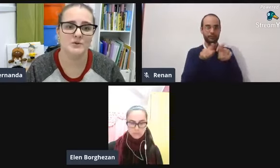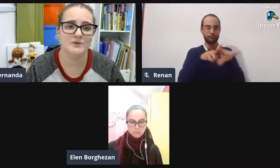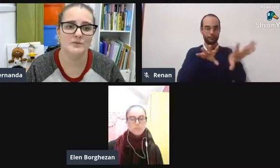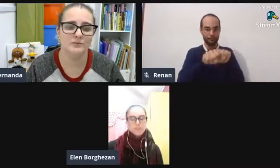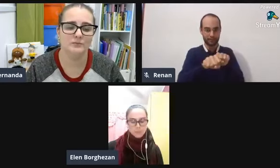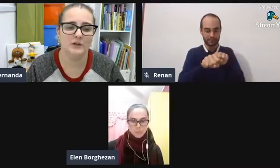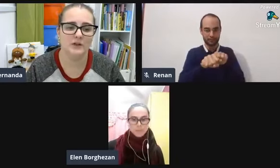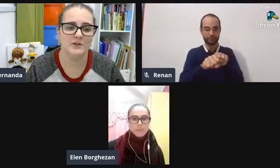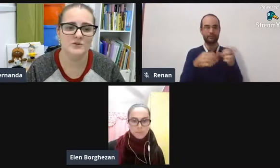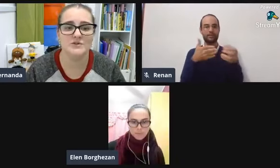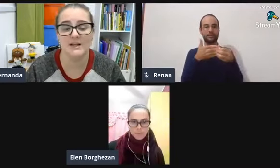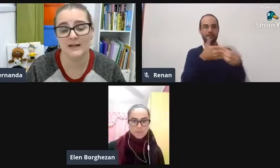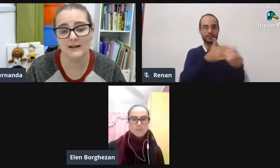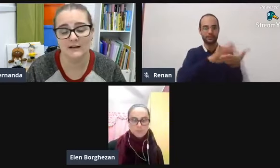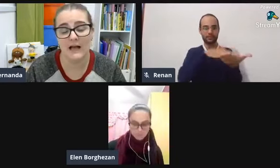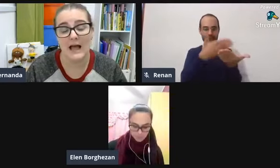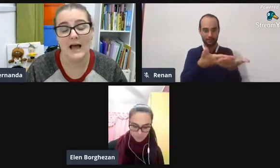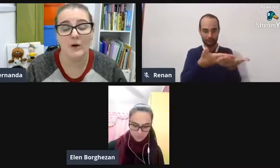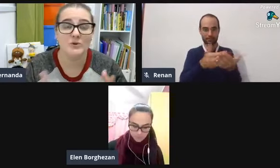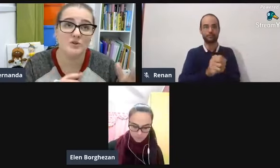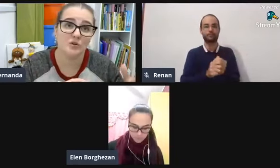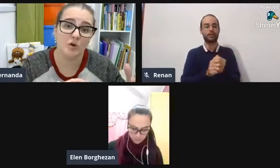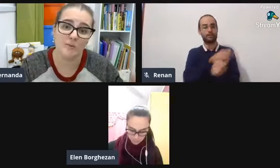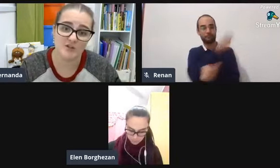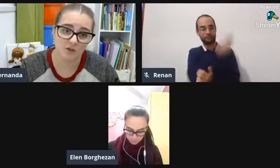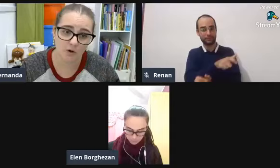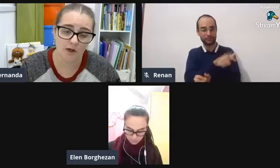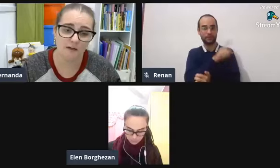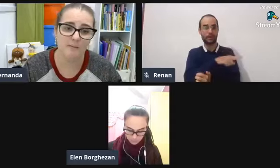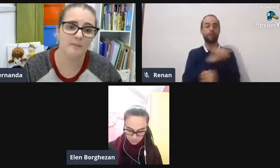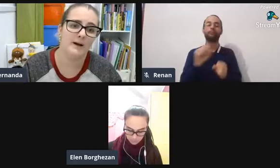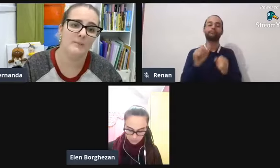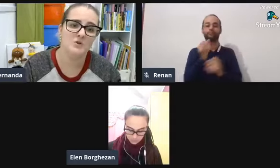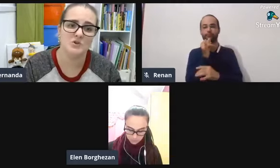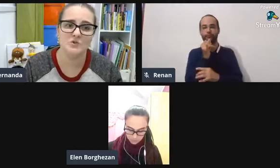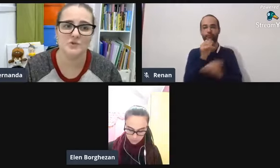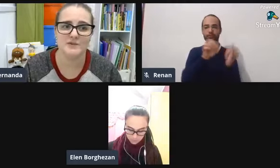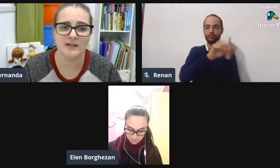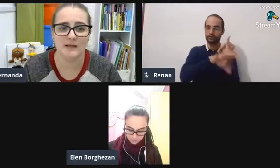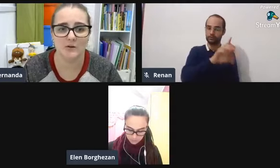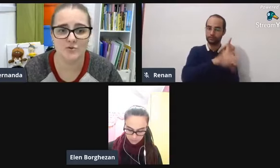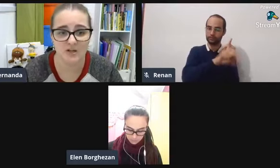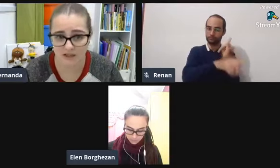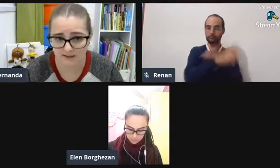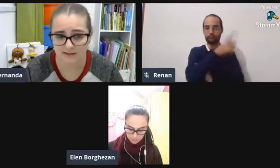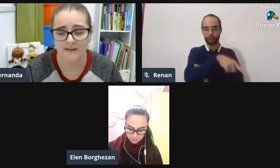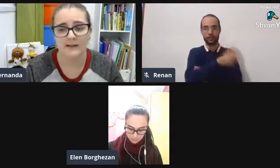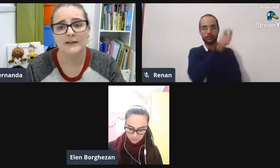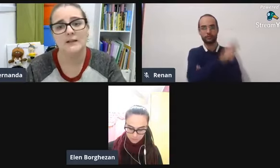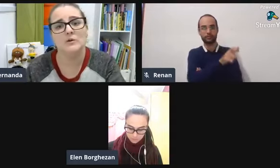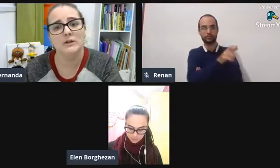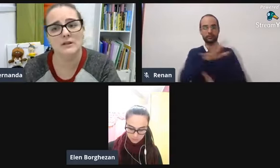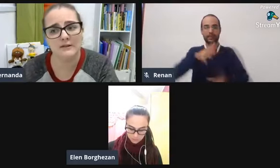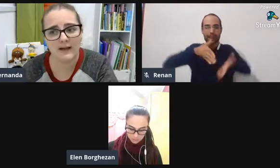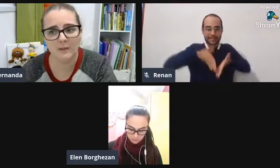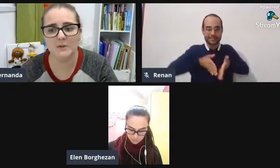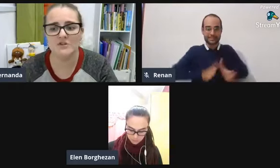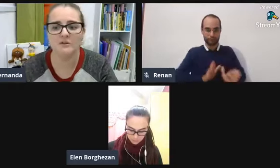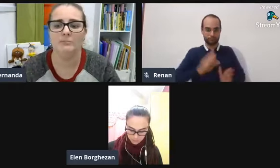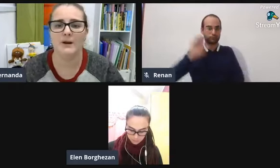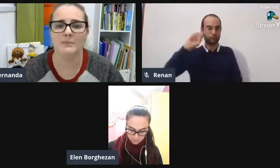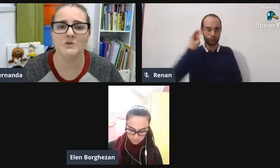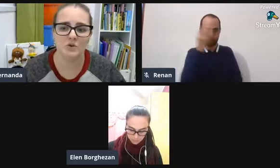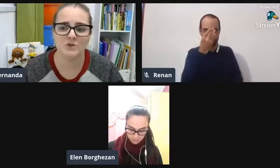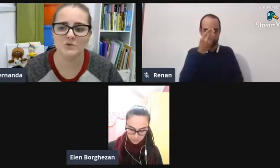com pessoas com surdo-cegueira, o instrutor mediador para pessoas com surdo-cegueira congênita e o